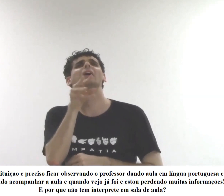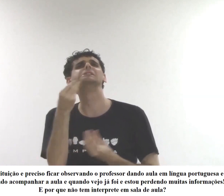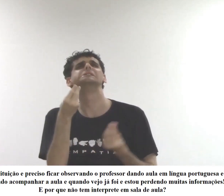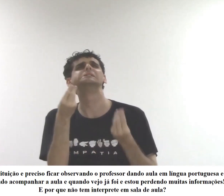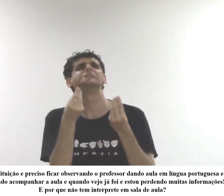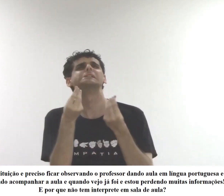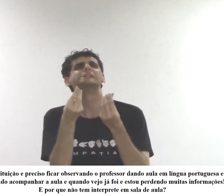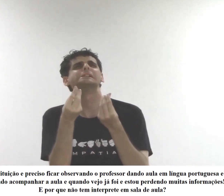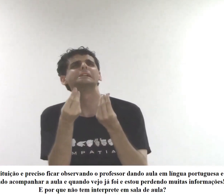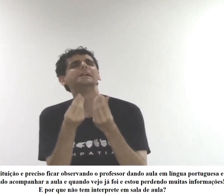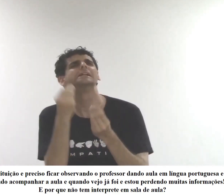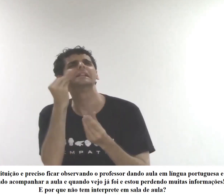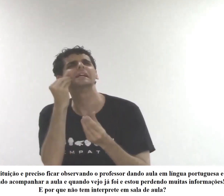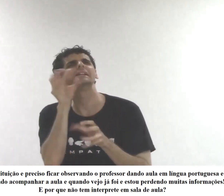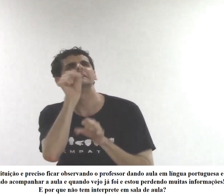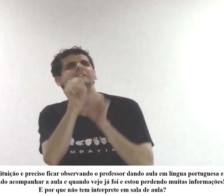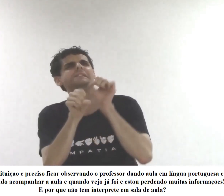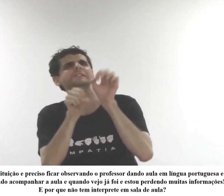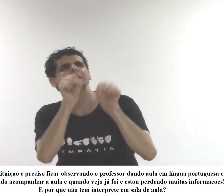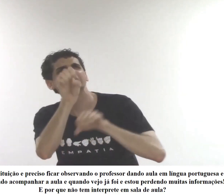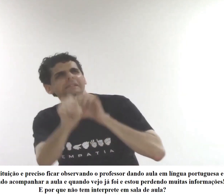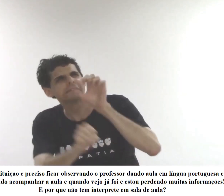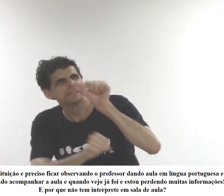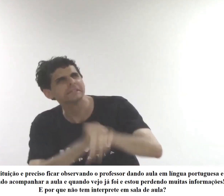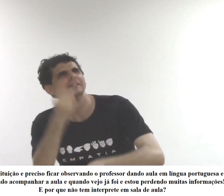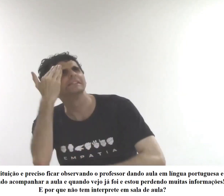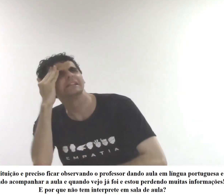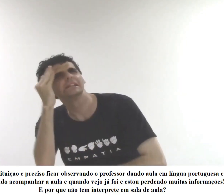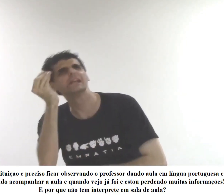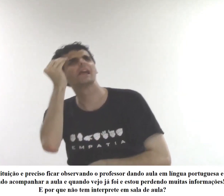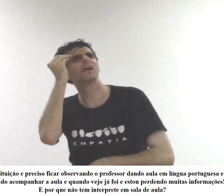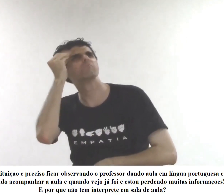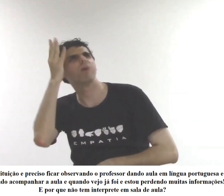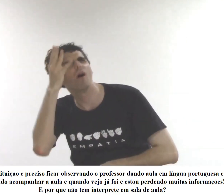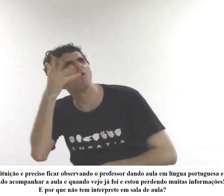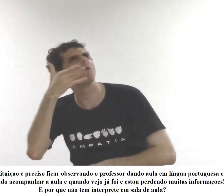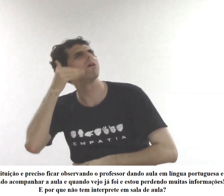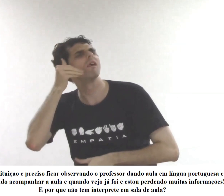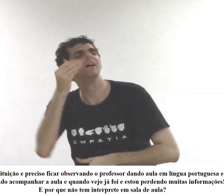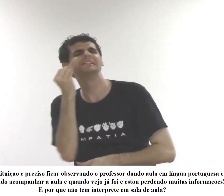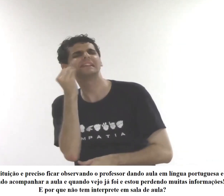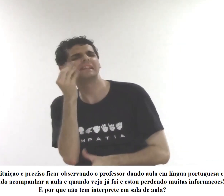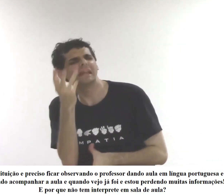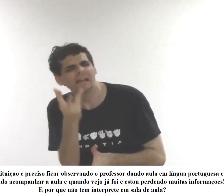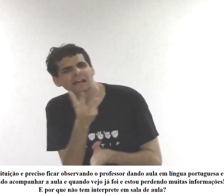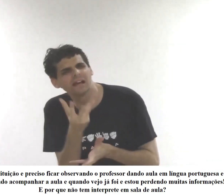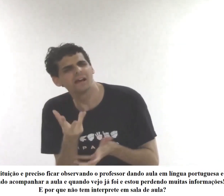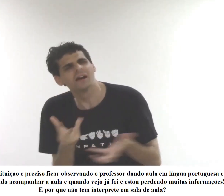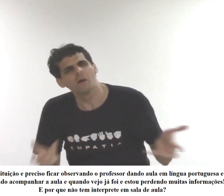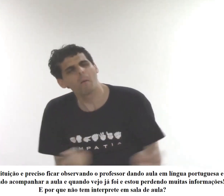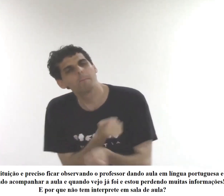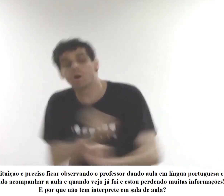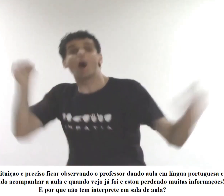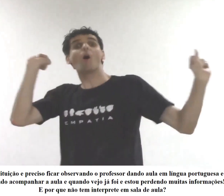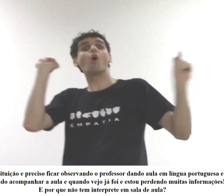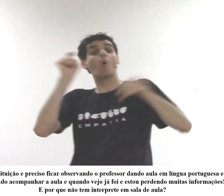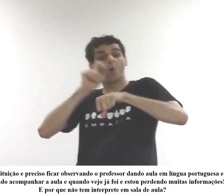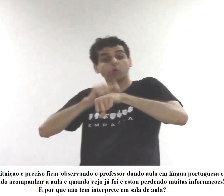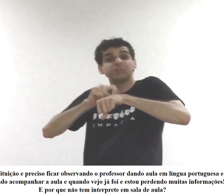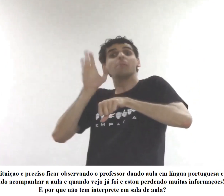preciso ficar observando o professor, dando aula em língua portuguesa, sou professora, mas eu acabo não conseguindo